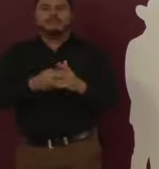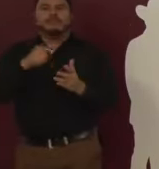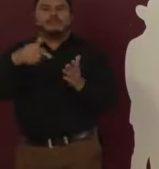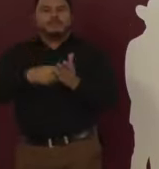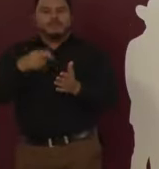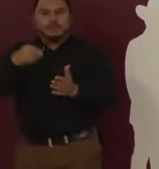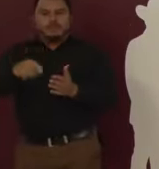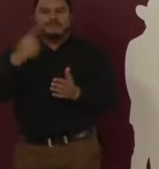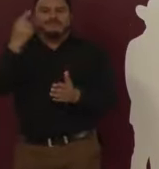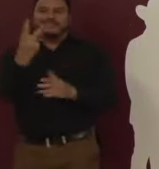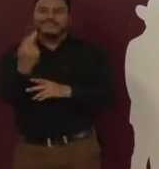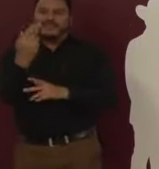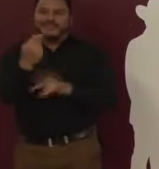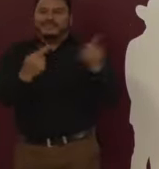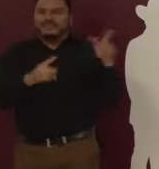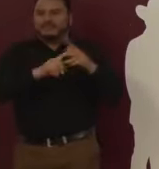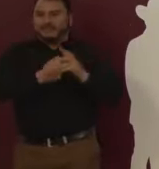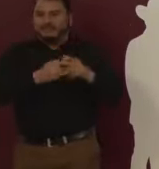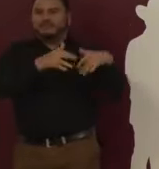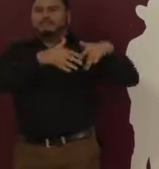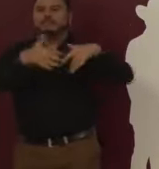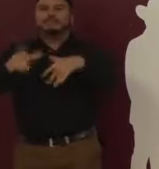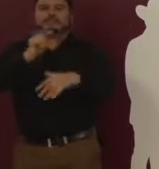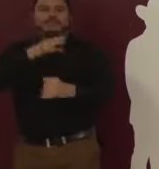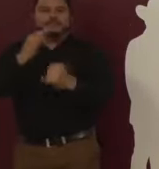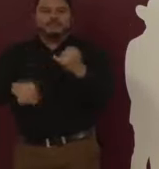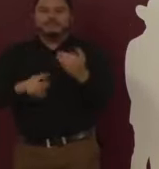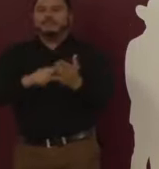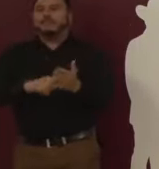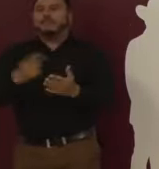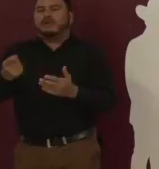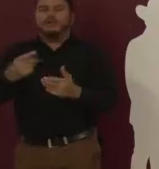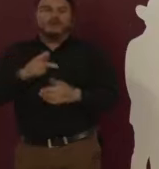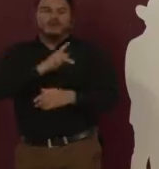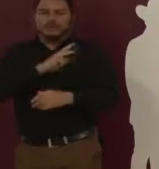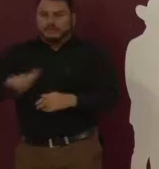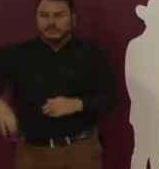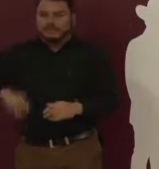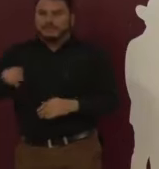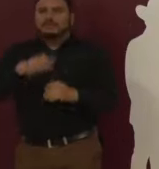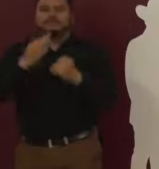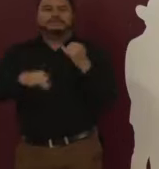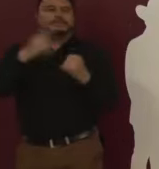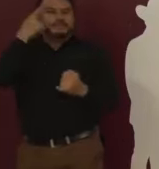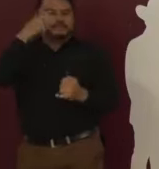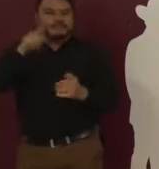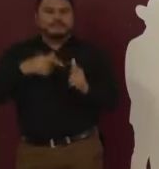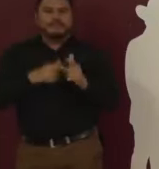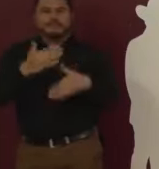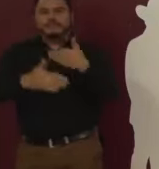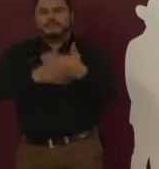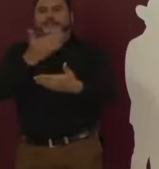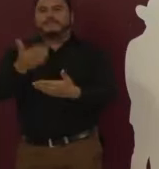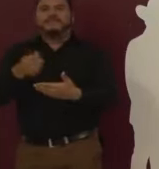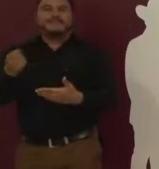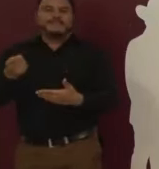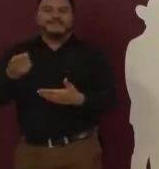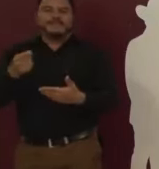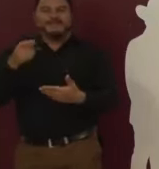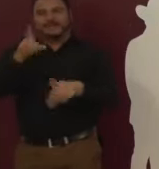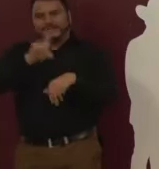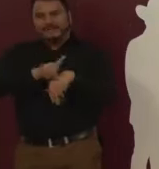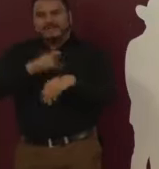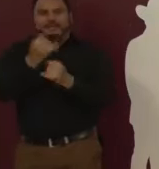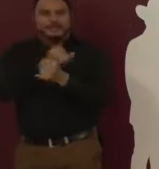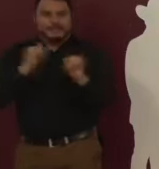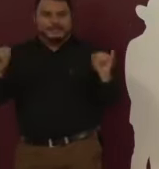Monumento a las Tijeras y concluirá en la explanada de Palacio Municipal para llevar a cabo el acto cívico del Día